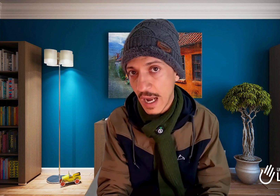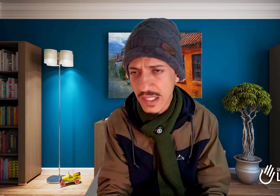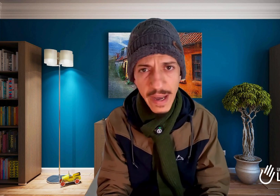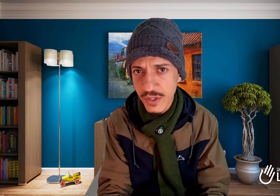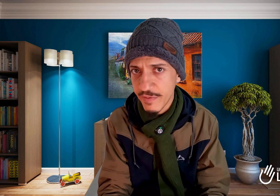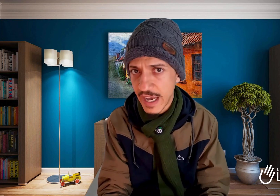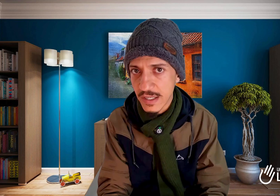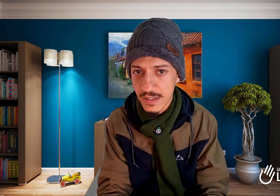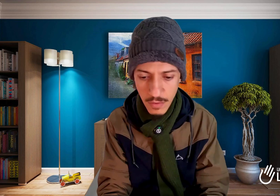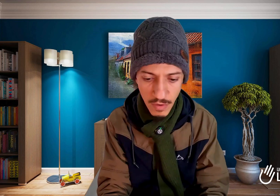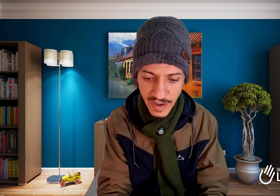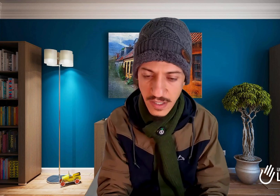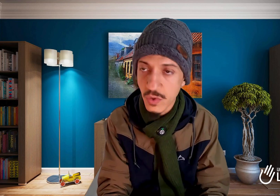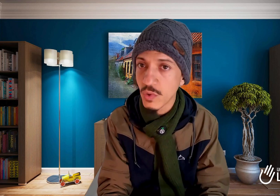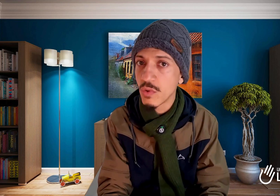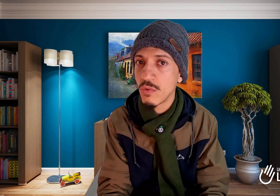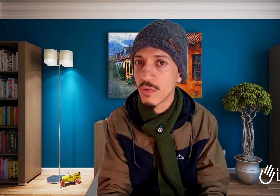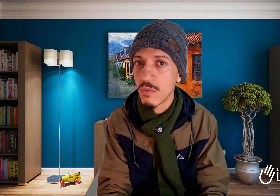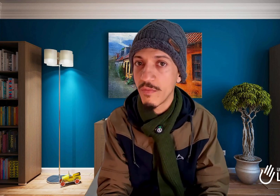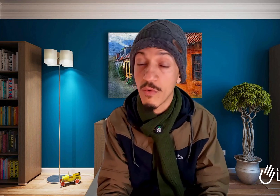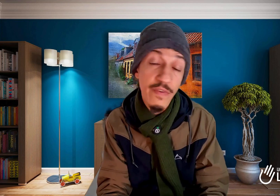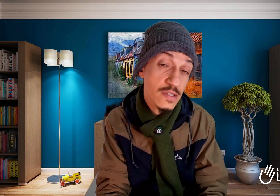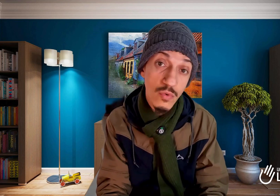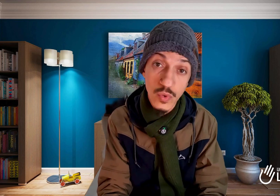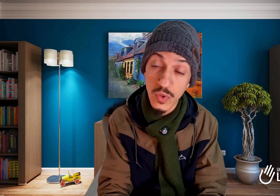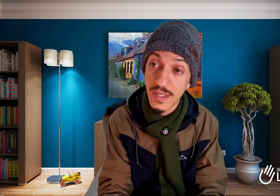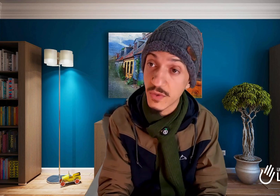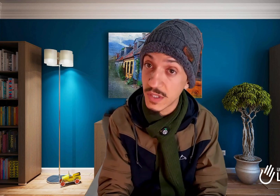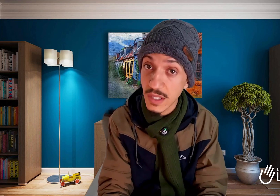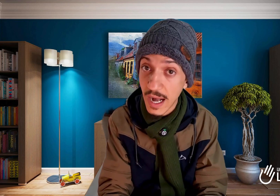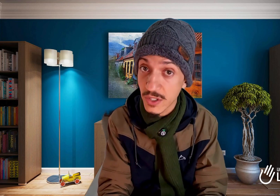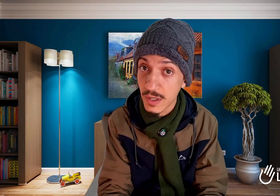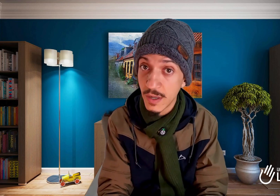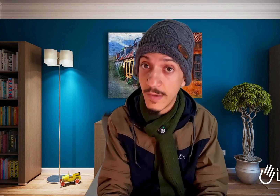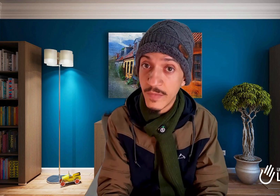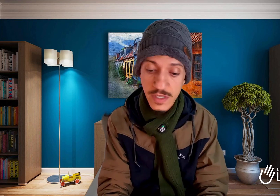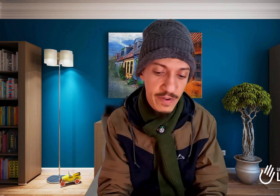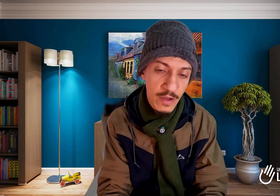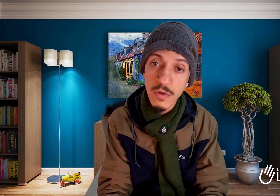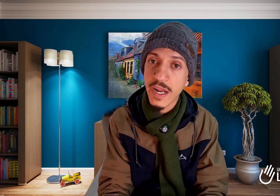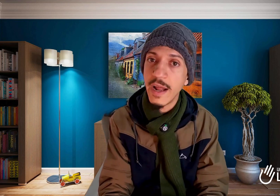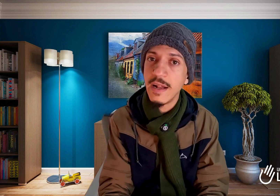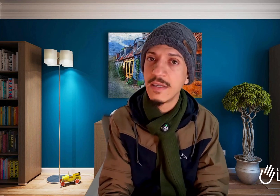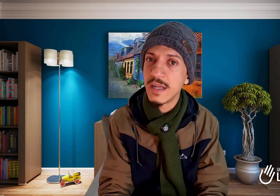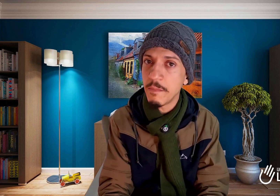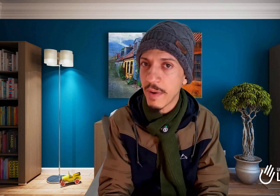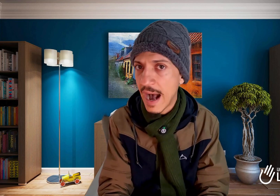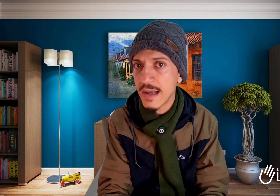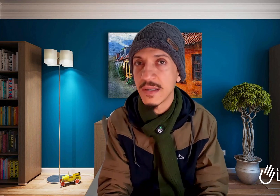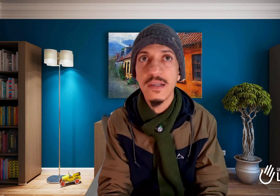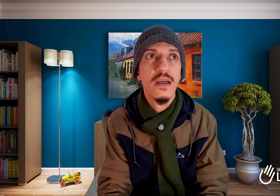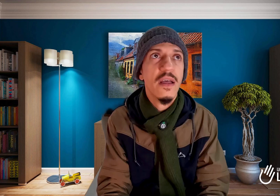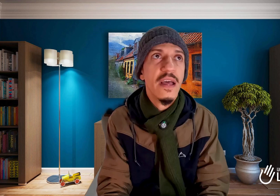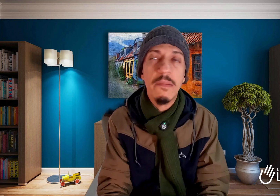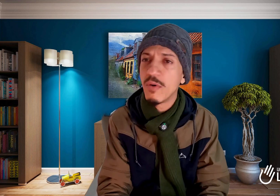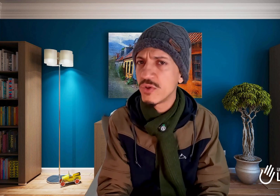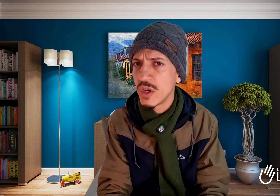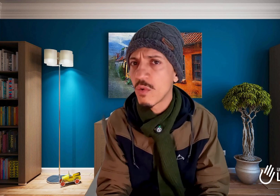mais diversas. Então, conversa com surdos da sua cidade. Você vai encontrar eles em praças, em pontos de